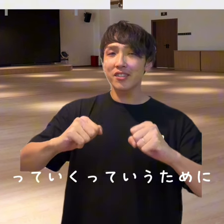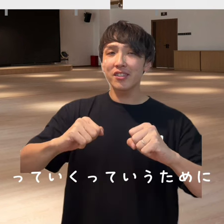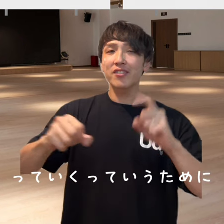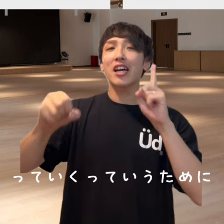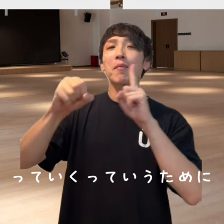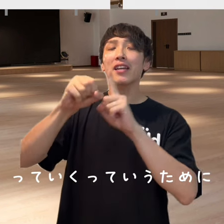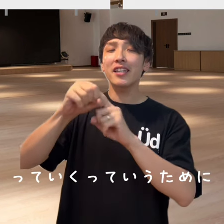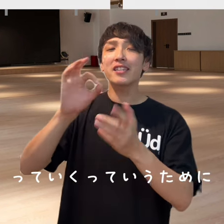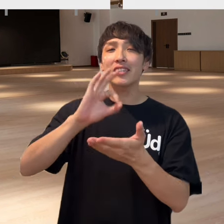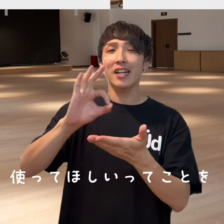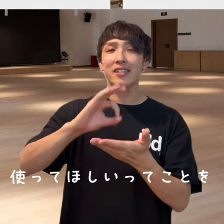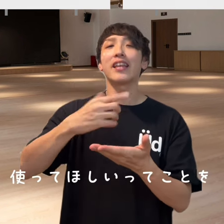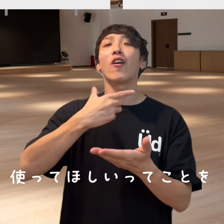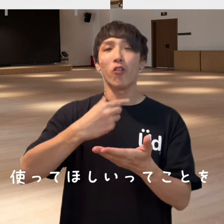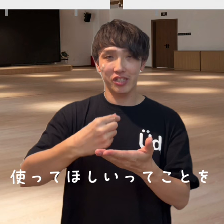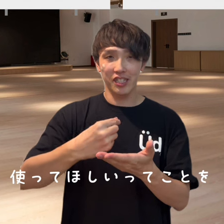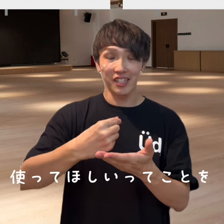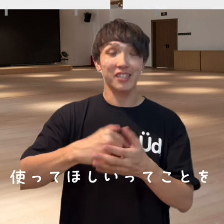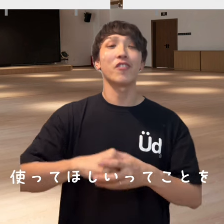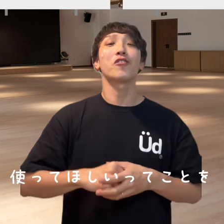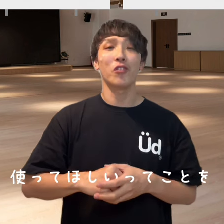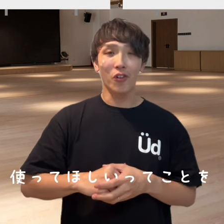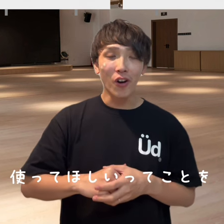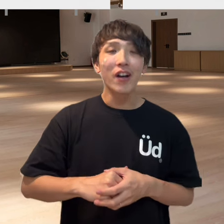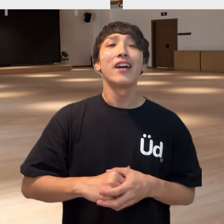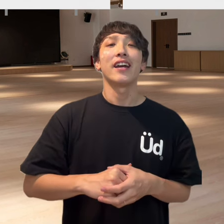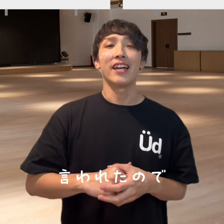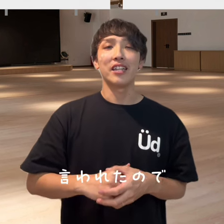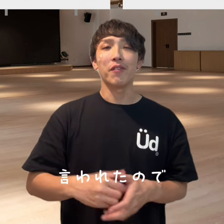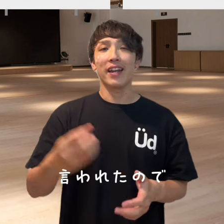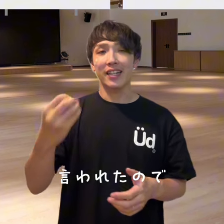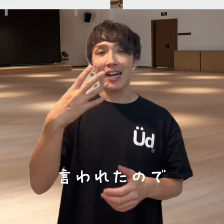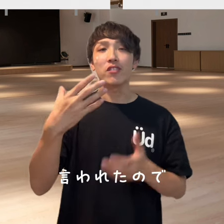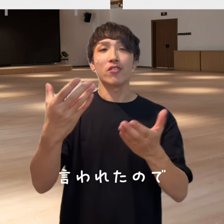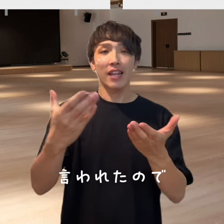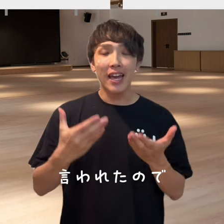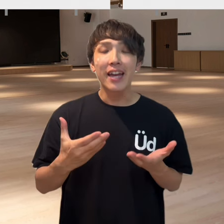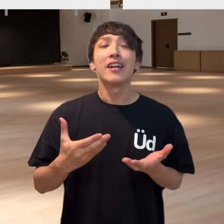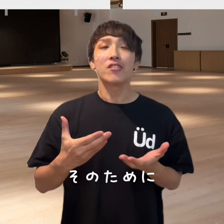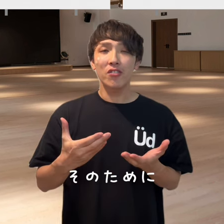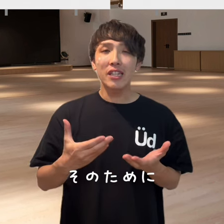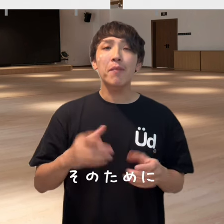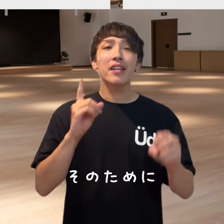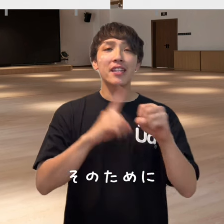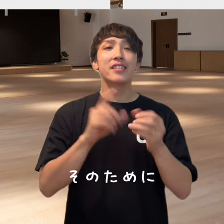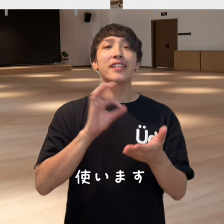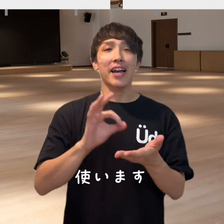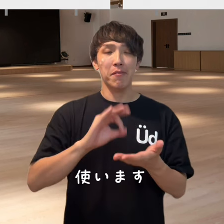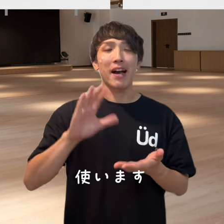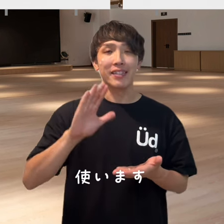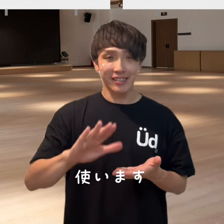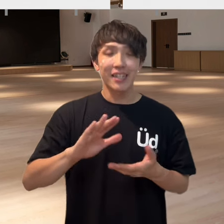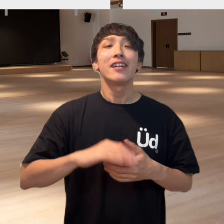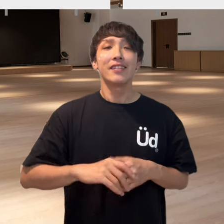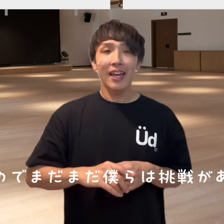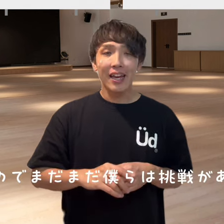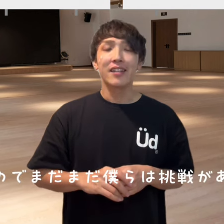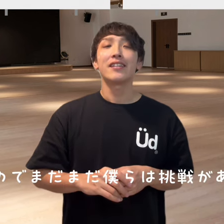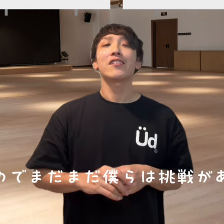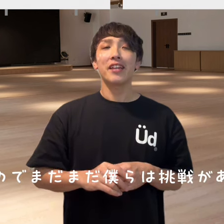ていうために使ってほしいってことを、言われたので、そのために使います。で、なのでま